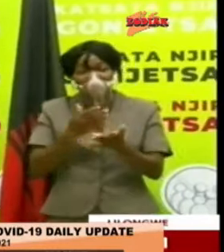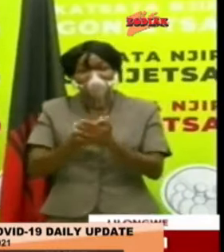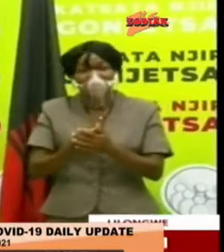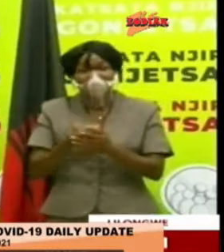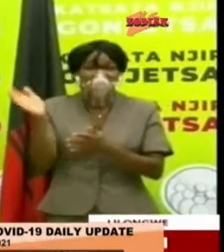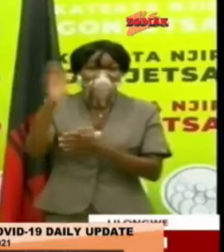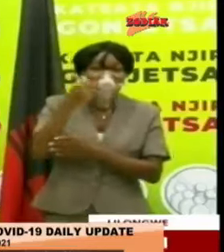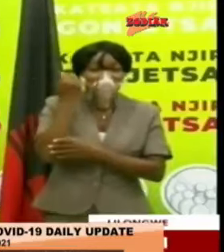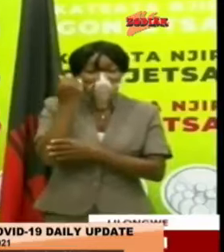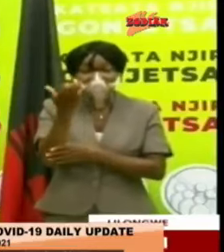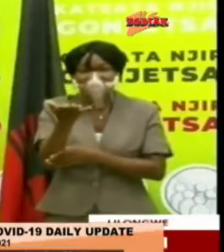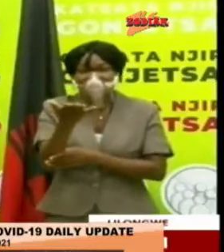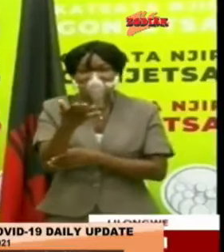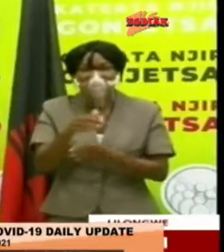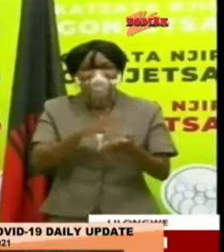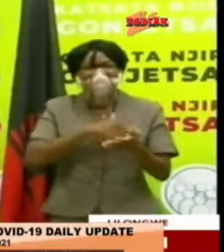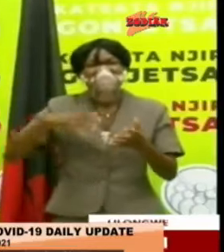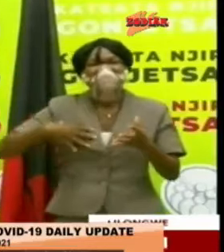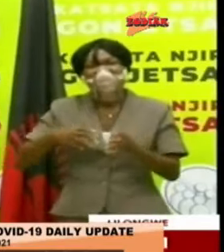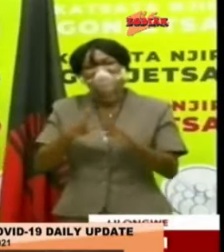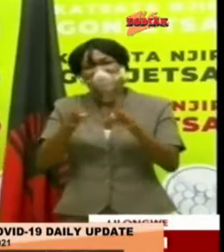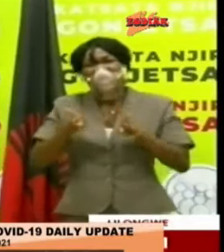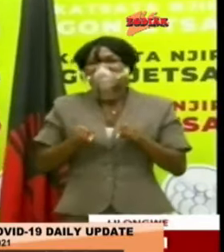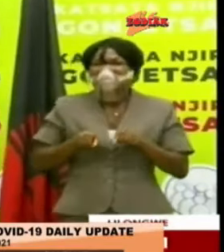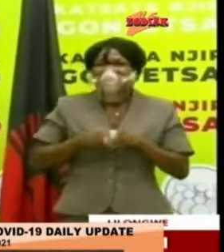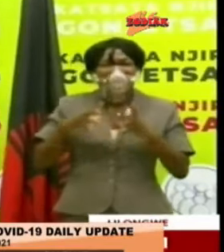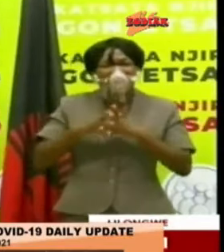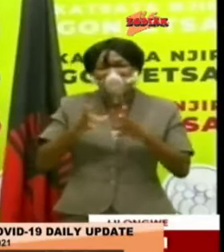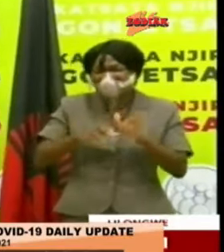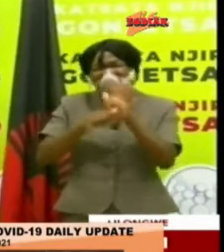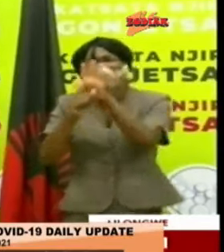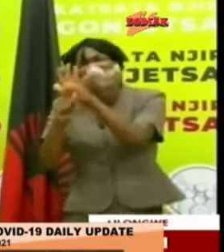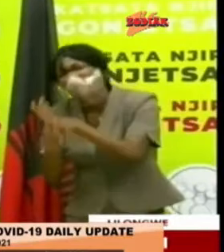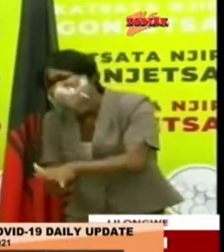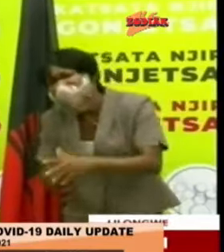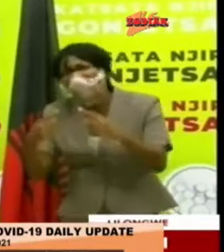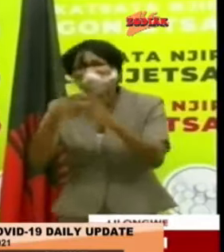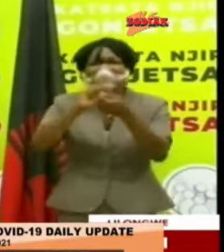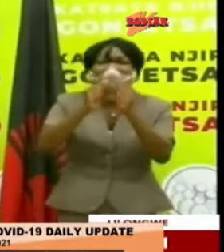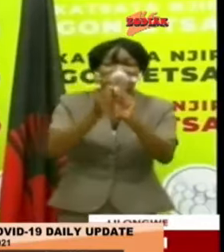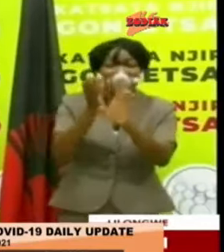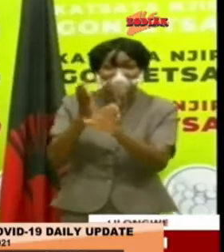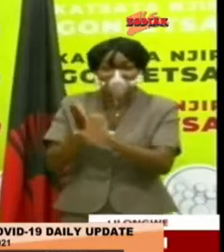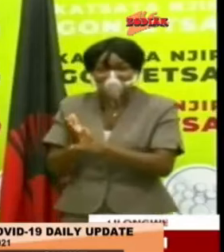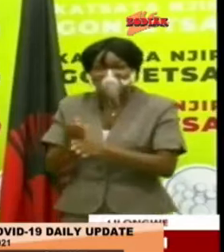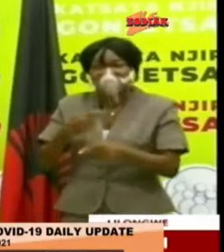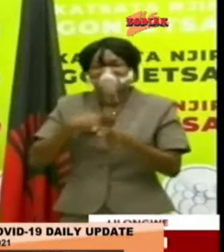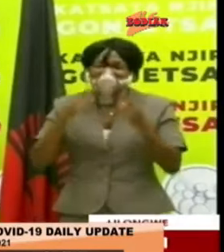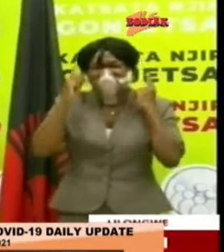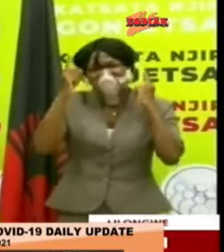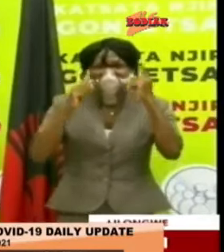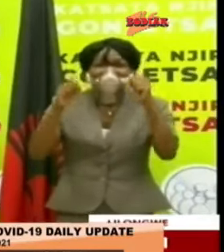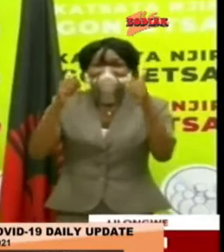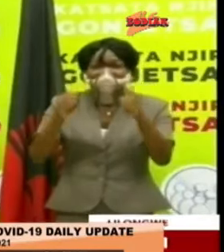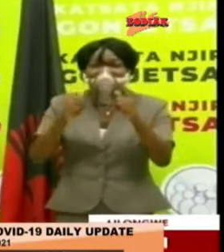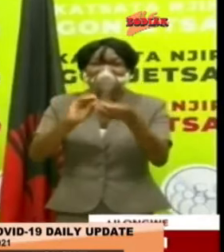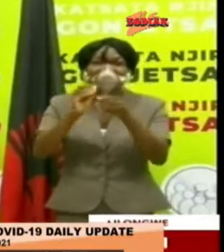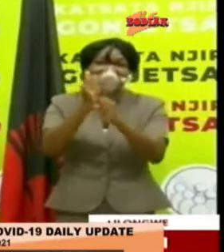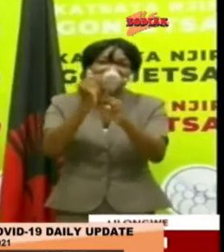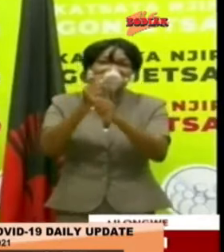azimayi kwa atsikana ndiye tinafuna tithandizane nawo anzathu makamaka ku gender kuti tithandizane kuti